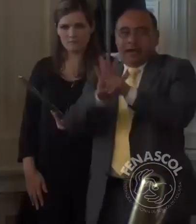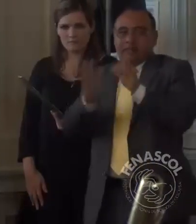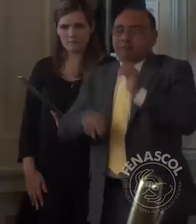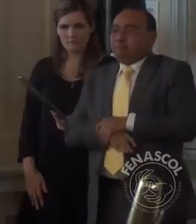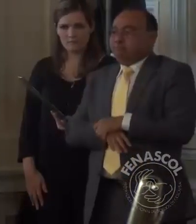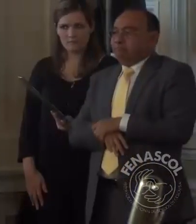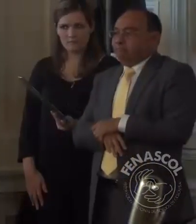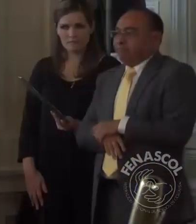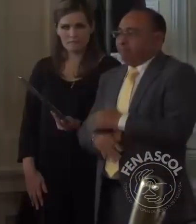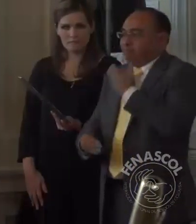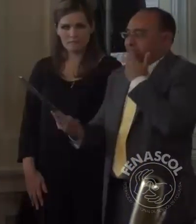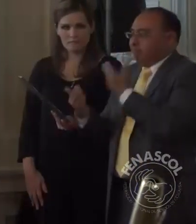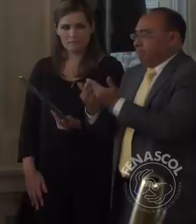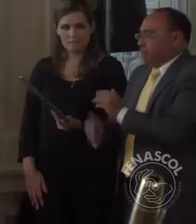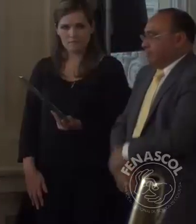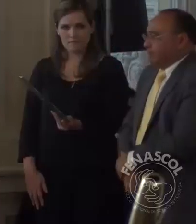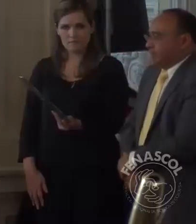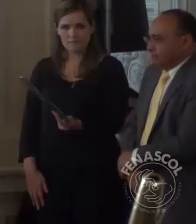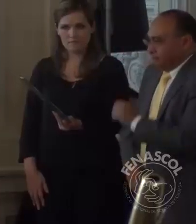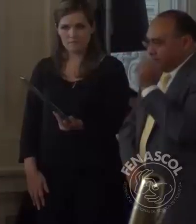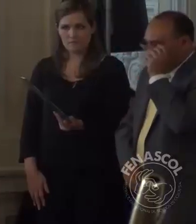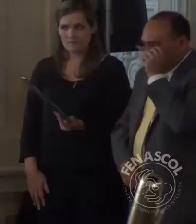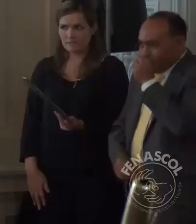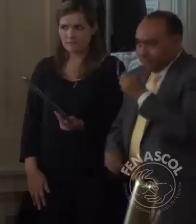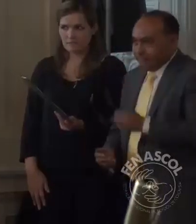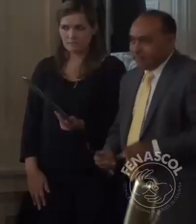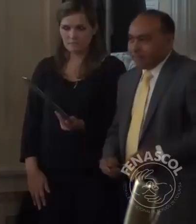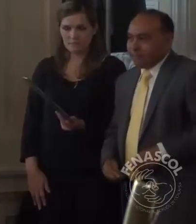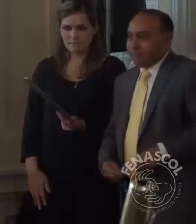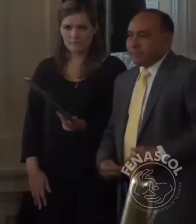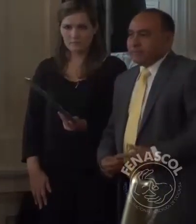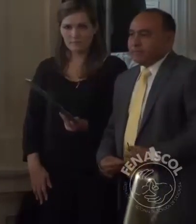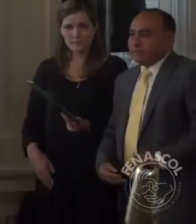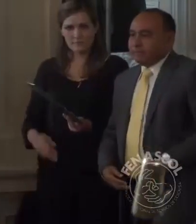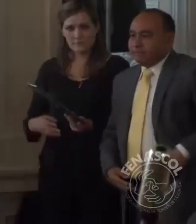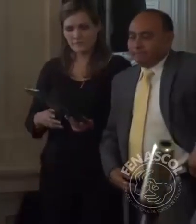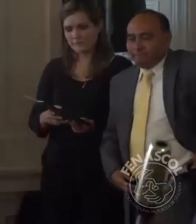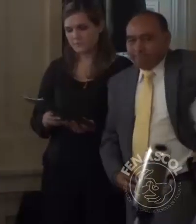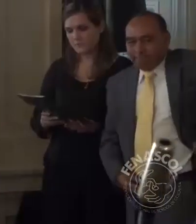comunidad. Entonces, agradecerles a todos por la sanción de esta ley. Muchas gracias.